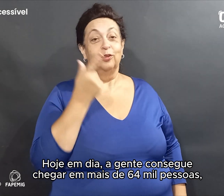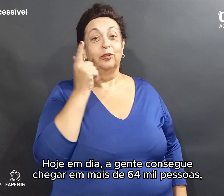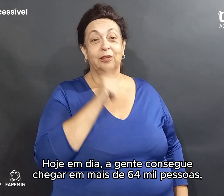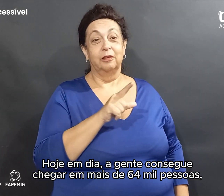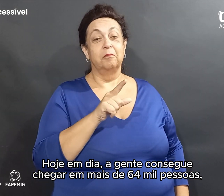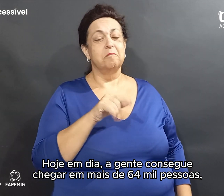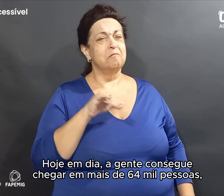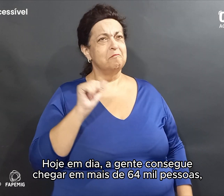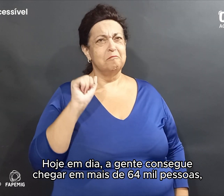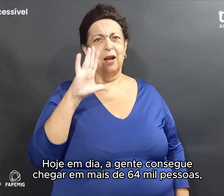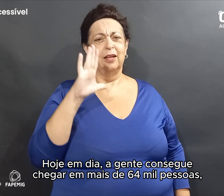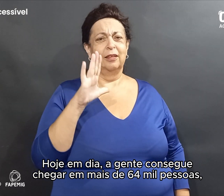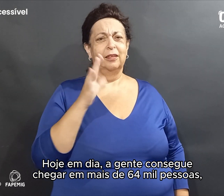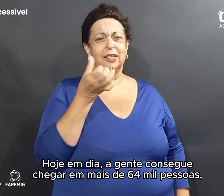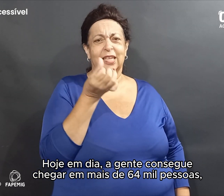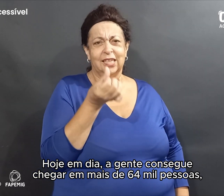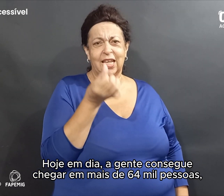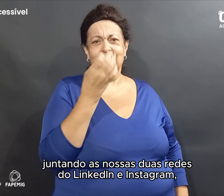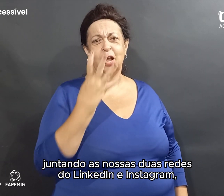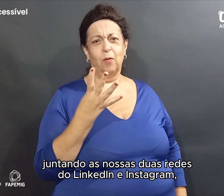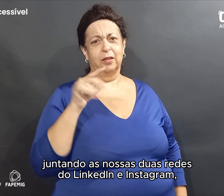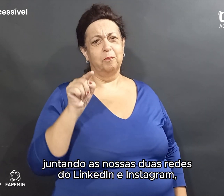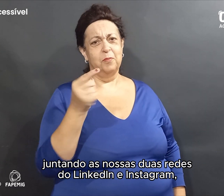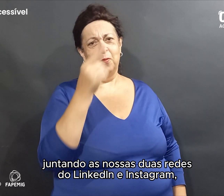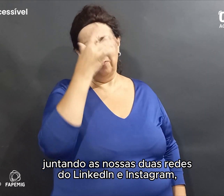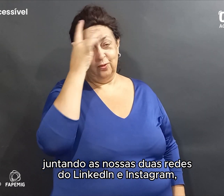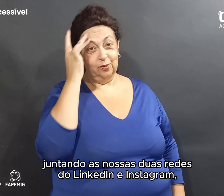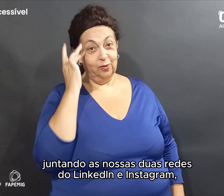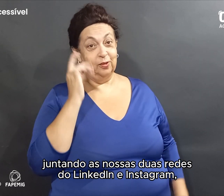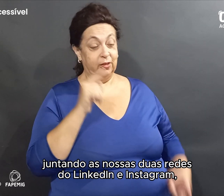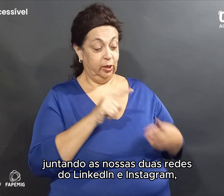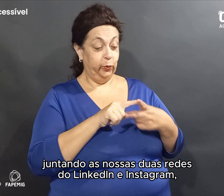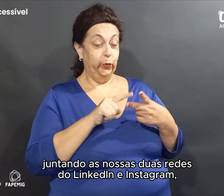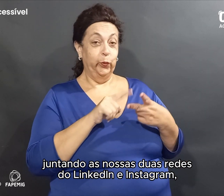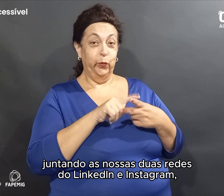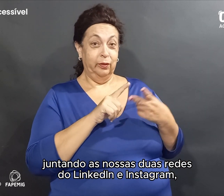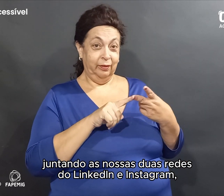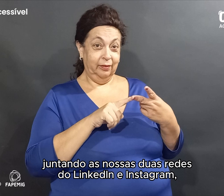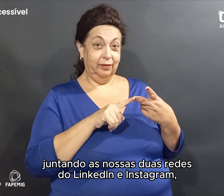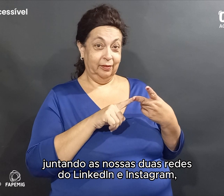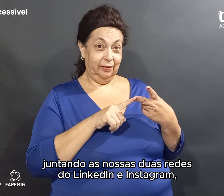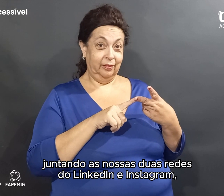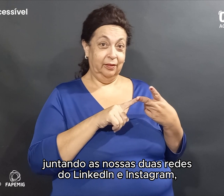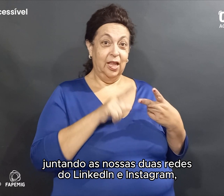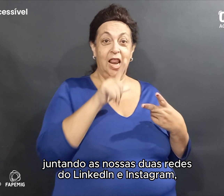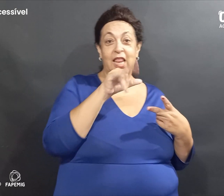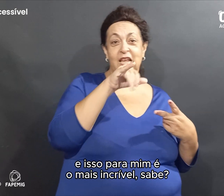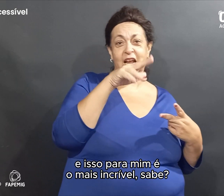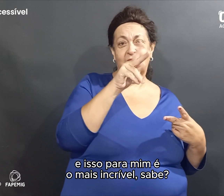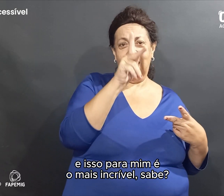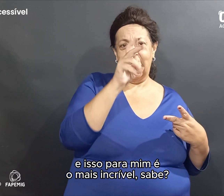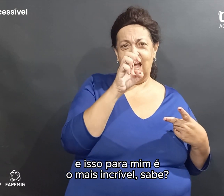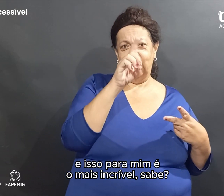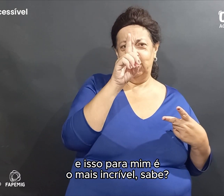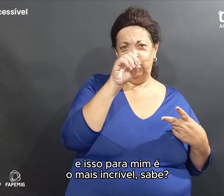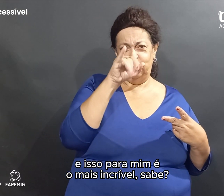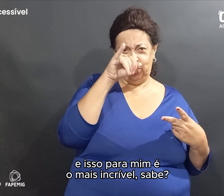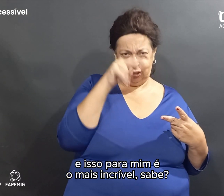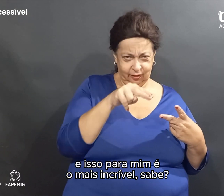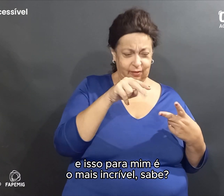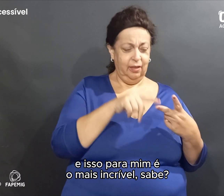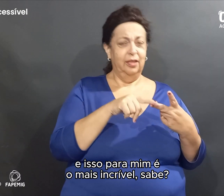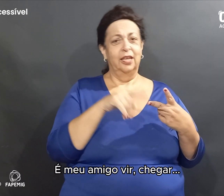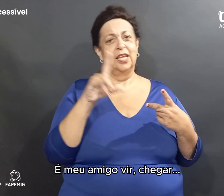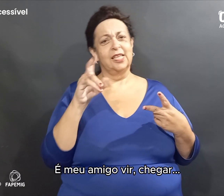chegar em mais de 64 mil pessoas, juntando as nossas duas redes do LinkedIn e Instagram. E isso, para mim, é o